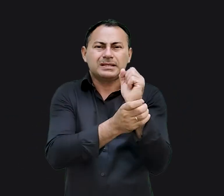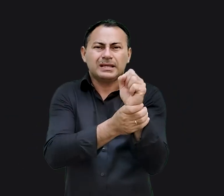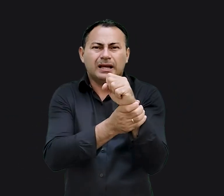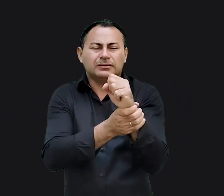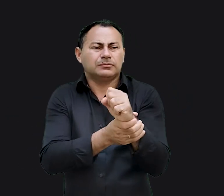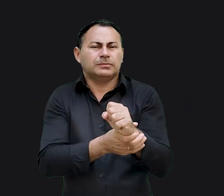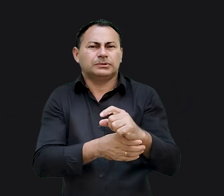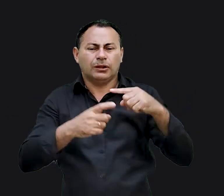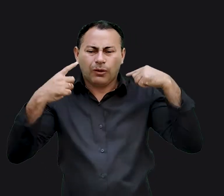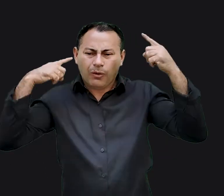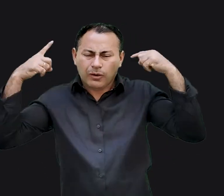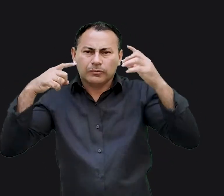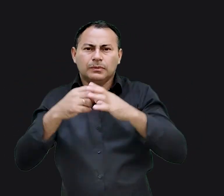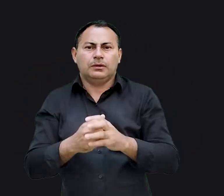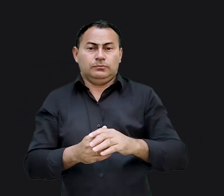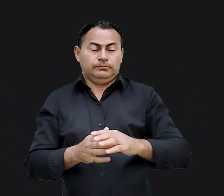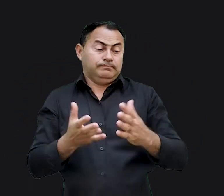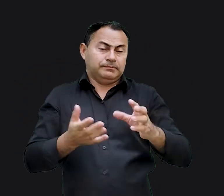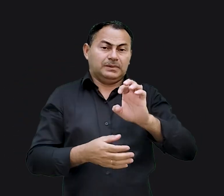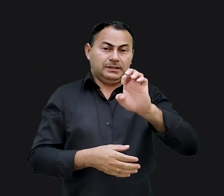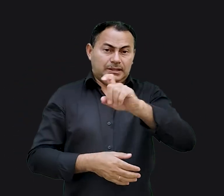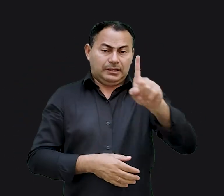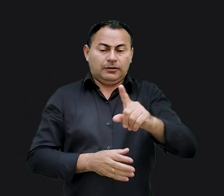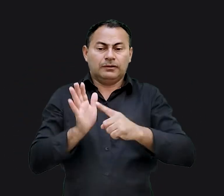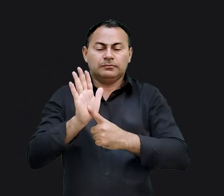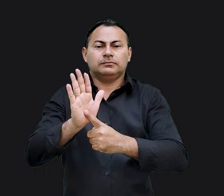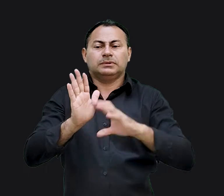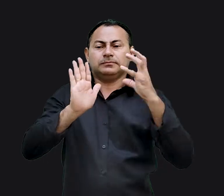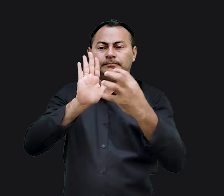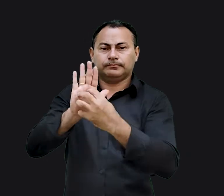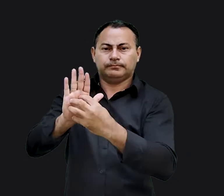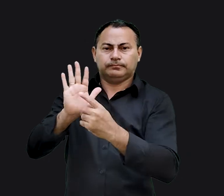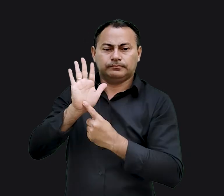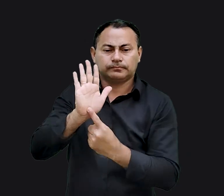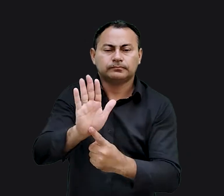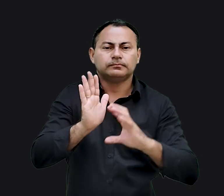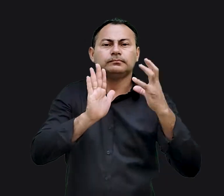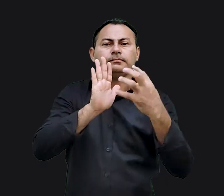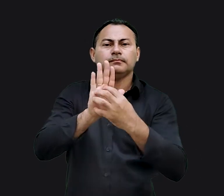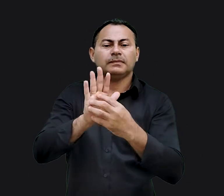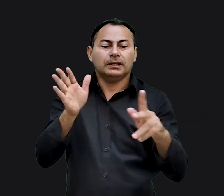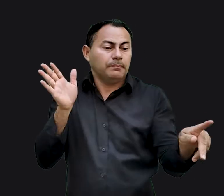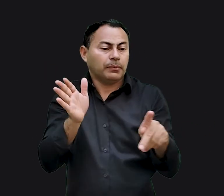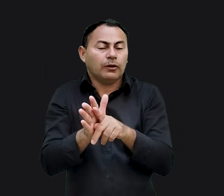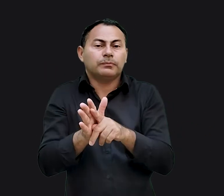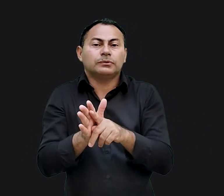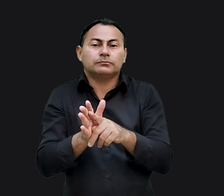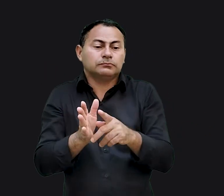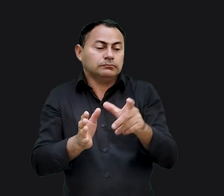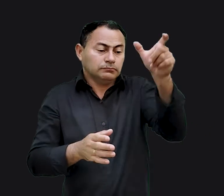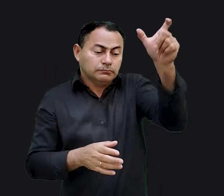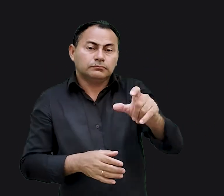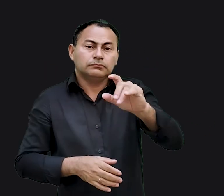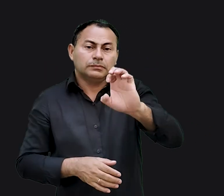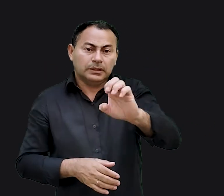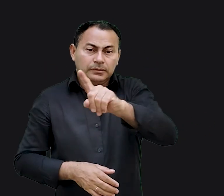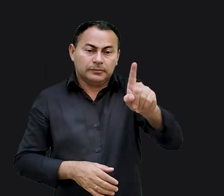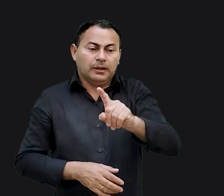Ezequiel, além de fazer uso da pregação de representação simbólica, representava os símbolos ele mesmo. Ele poderia até